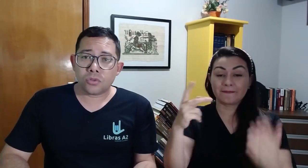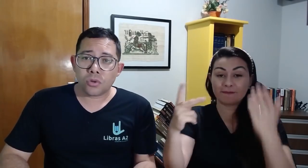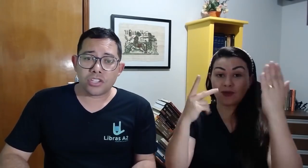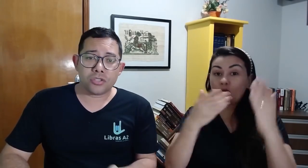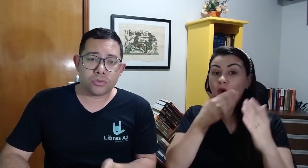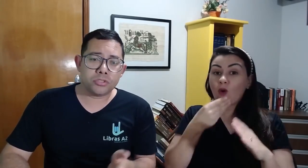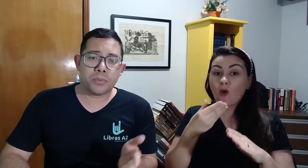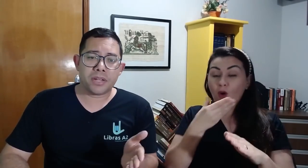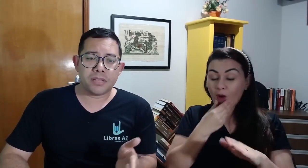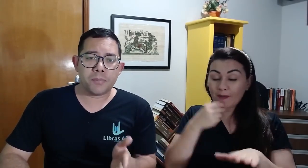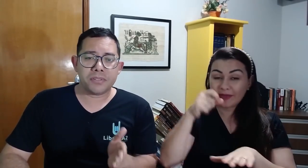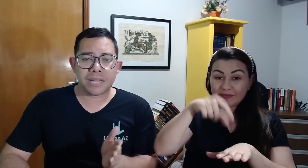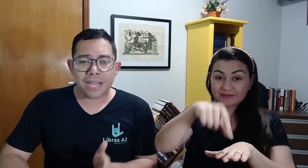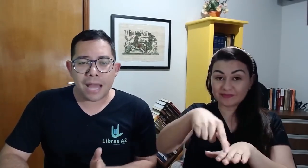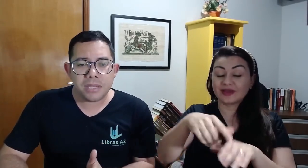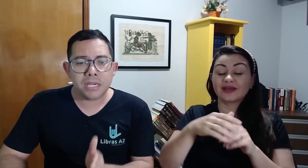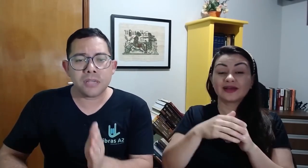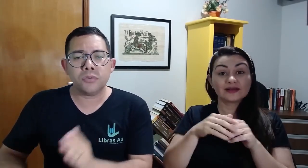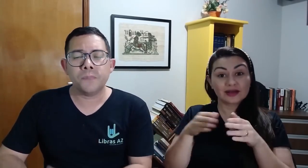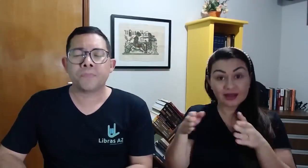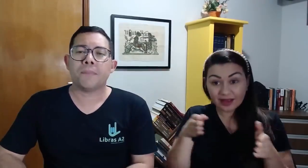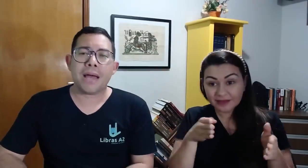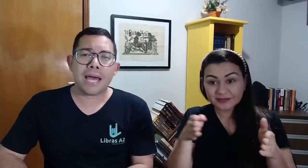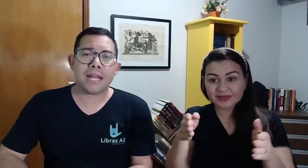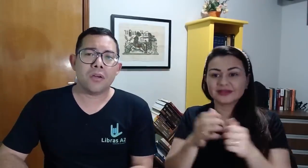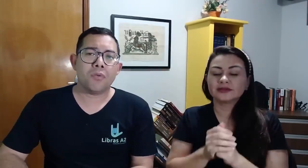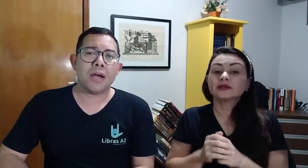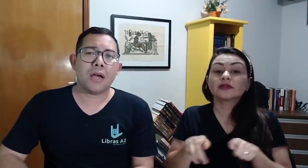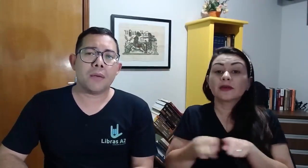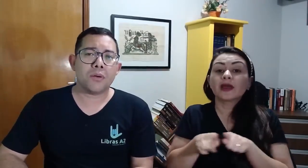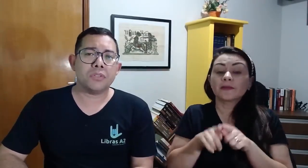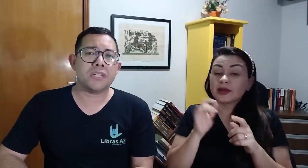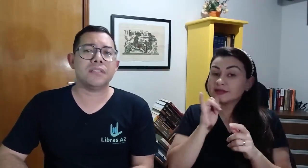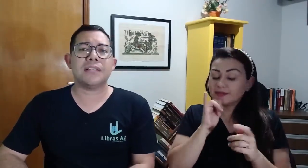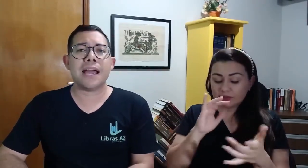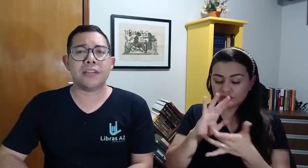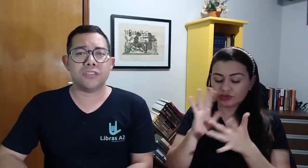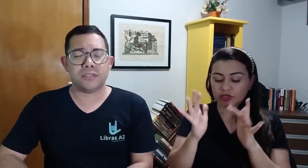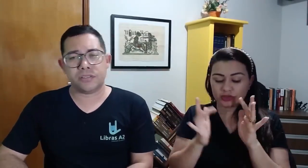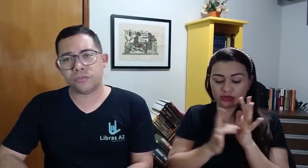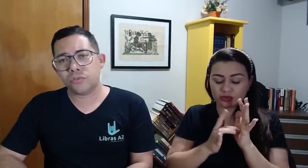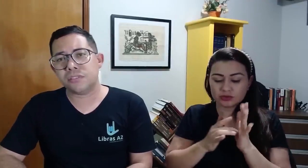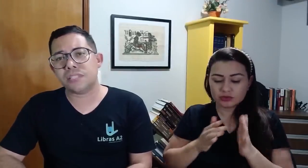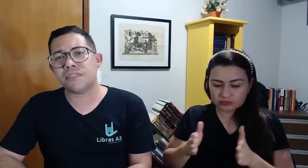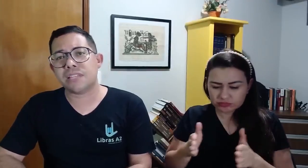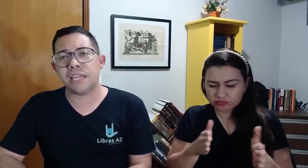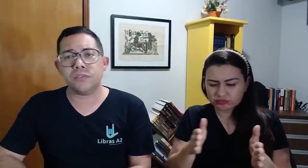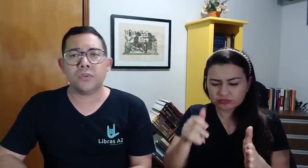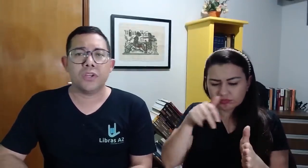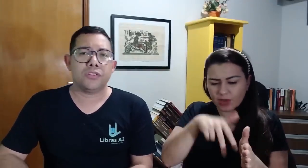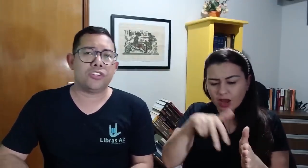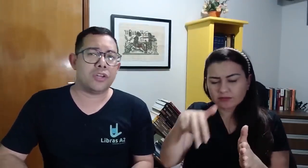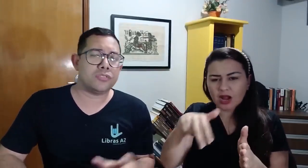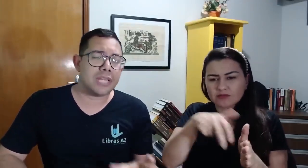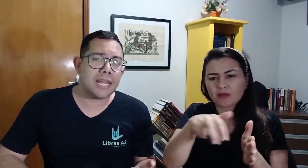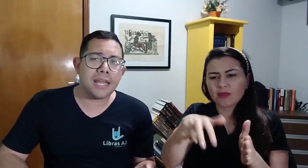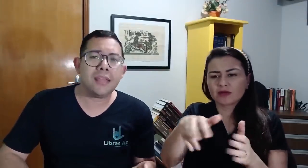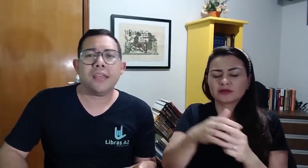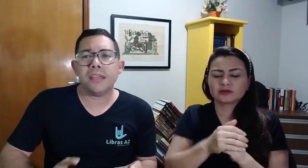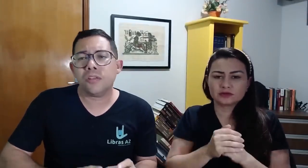questões. Jesus, por exemplo, estava caminhando para uma outra cidade. Jesus estava saindo de Jerusalém e indo